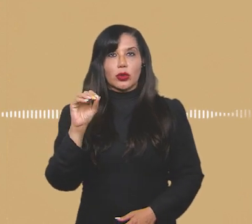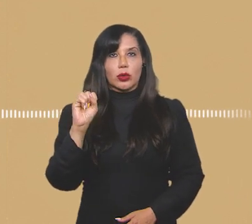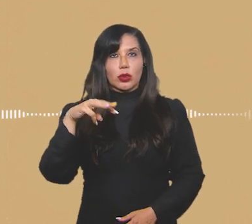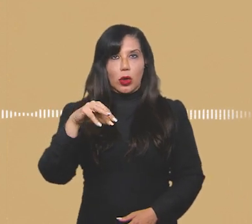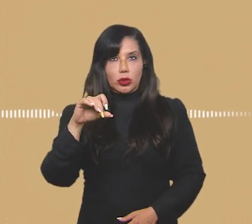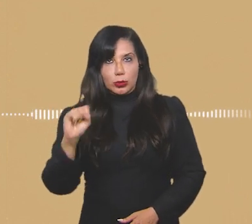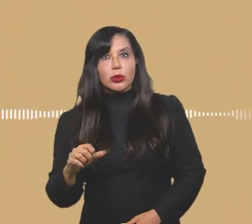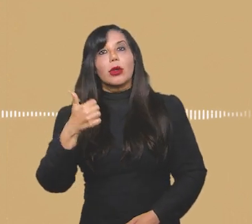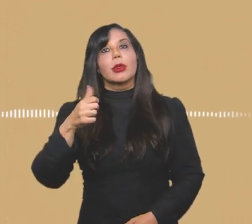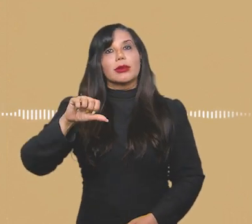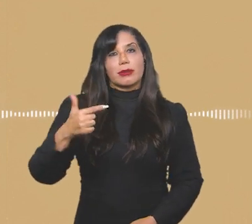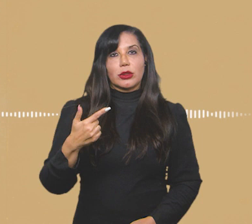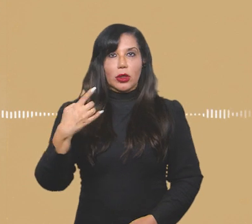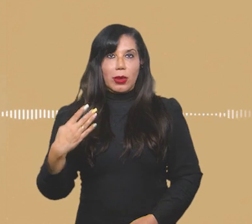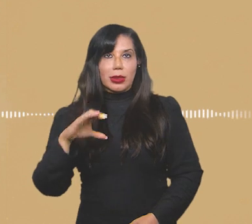1922, Cosmos.